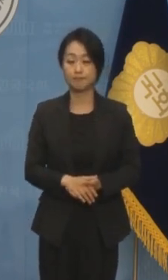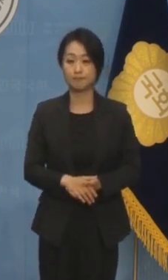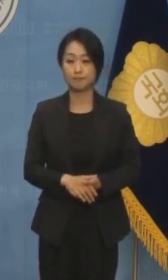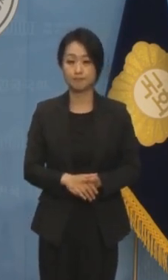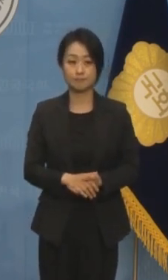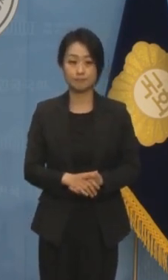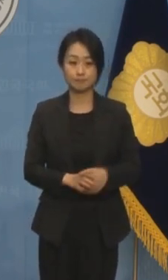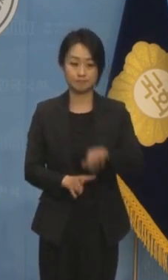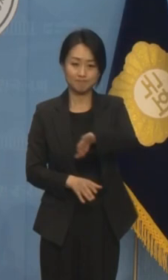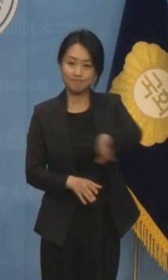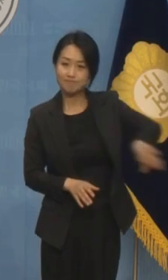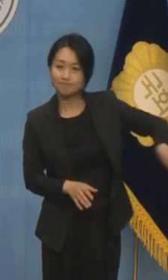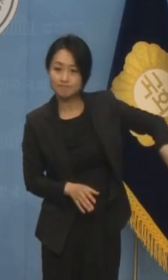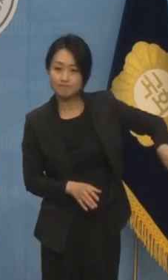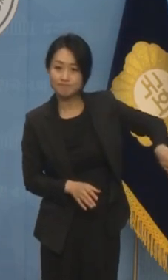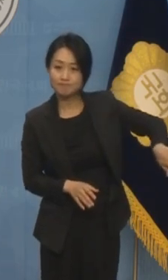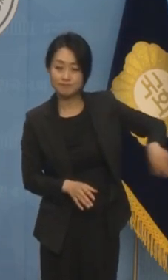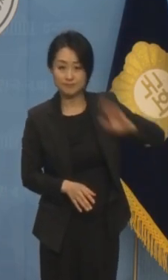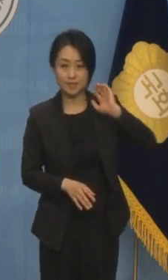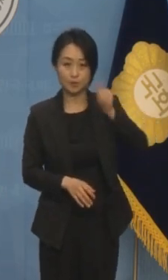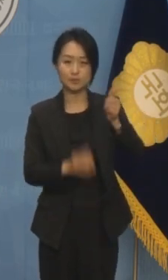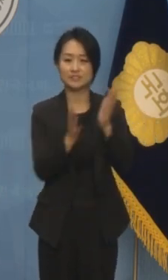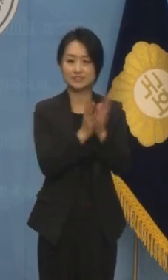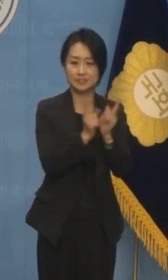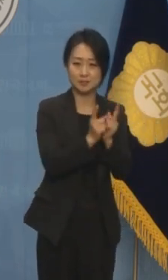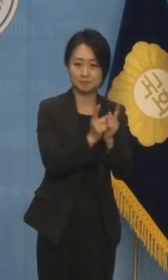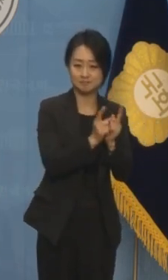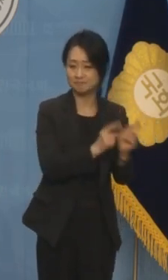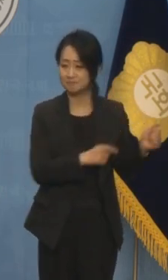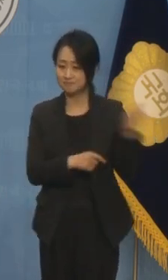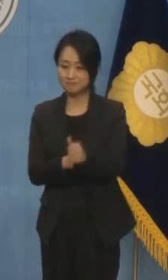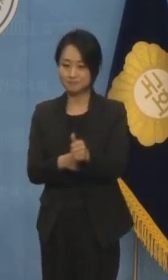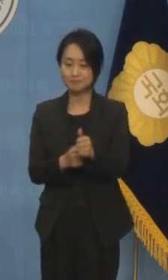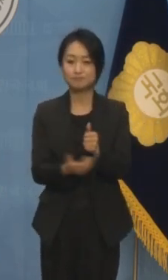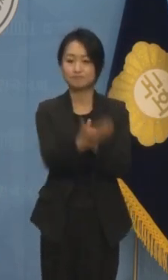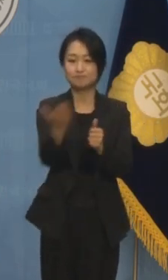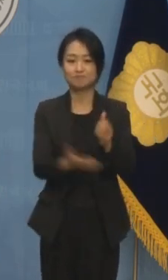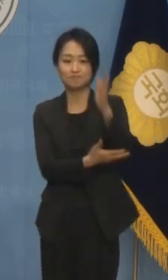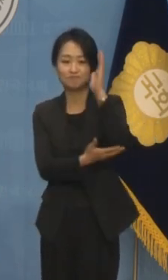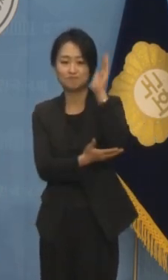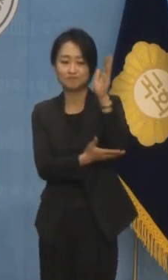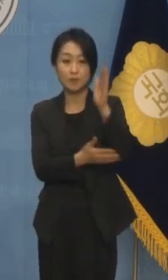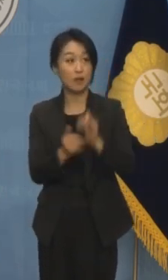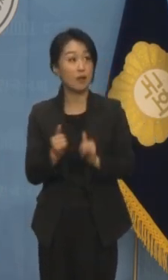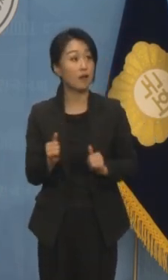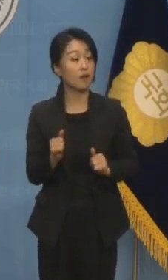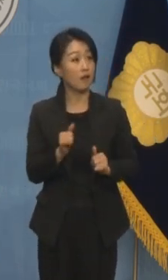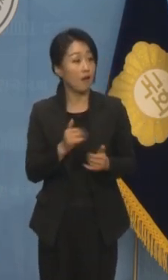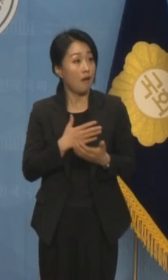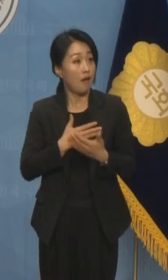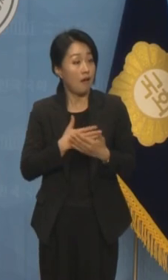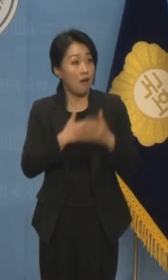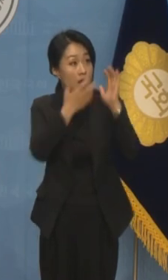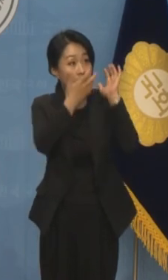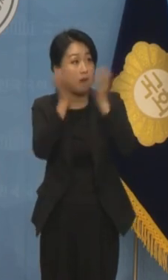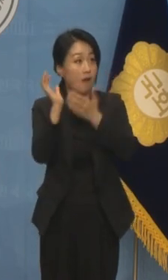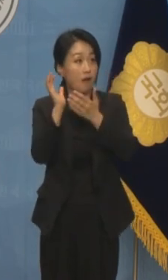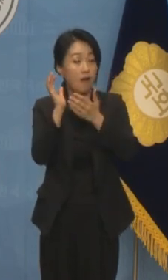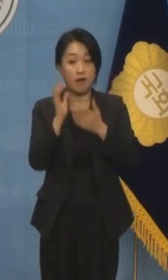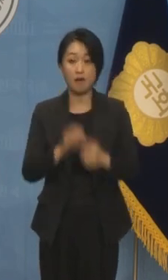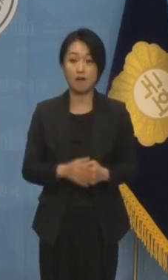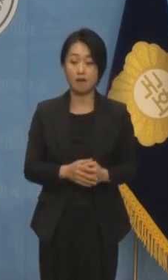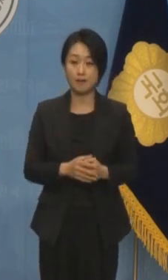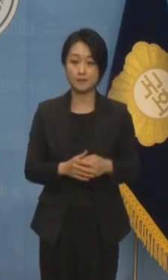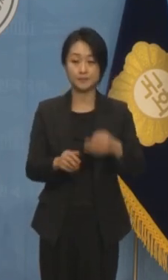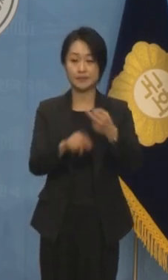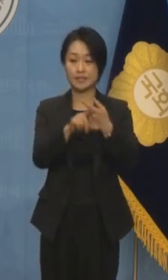부처마저 제쳐두고 브리핑장으로 달려가 국민의 혼란을 가중시켰습니다. 윤석열 대통령은